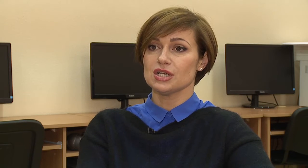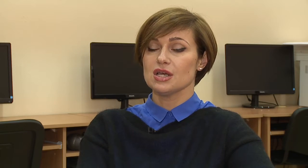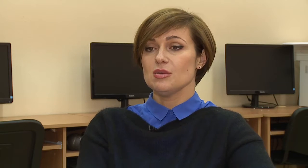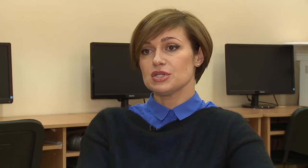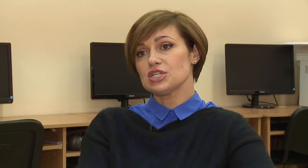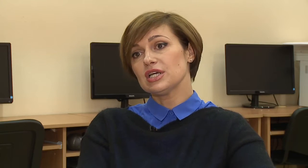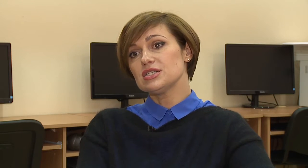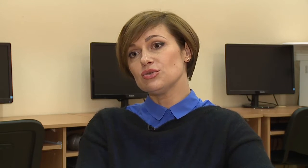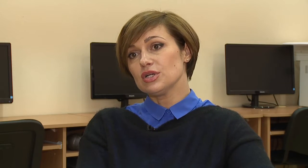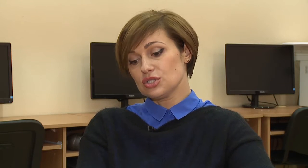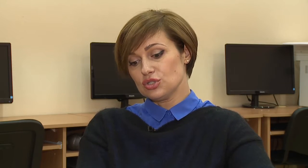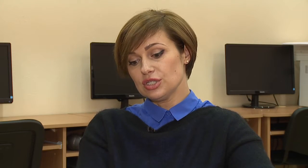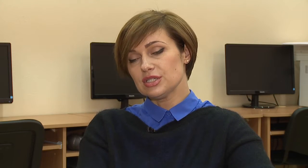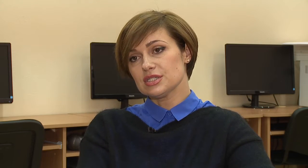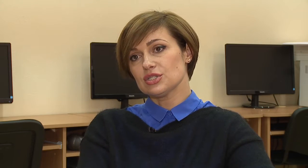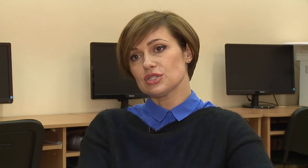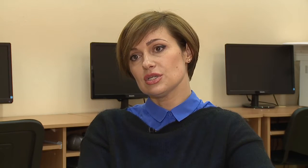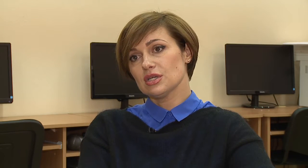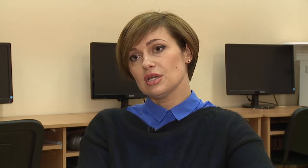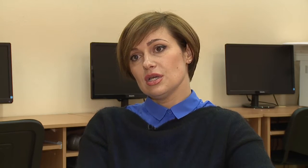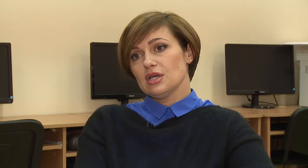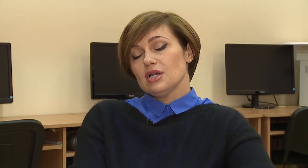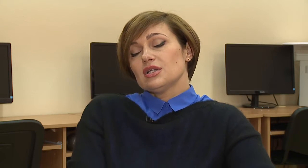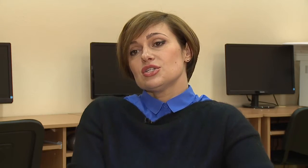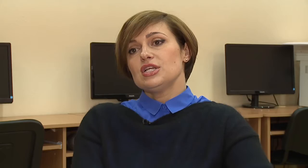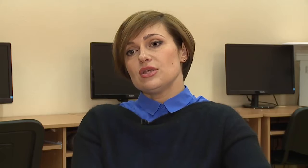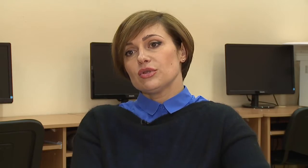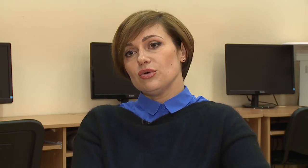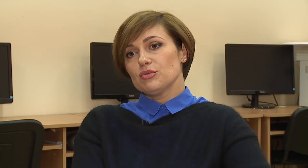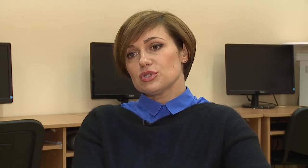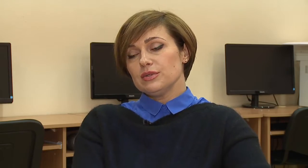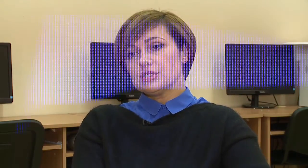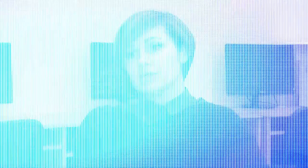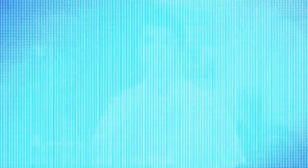произошла такая ситуация, что человек не слышит. К сожалению, такое может быть.